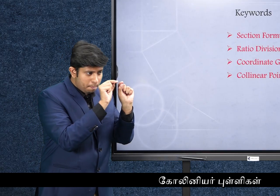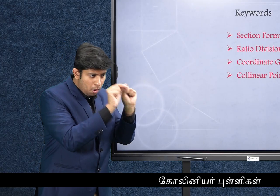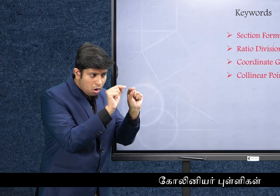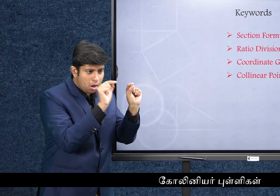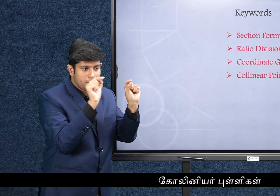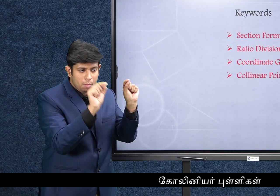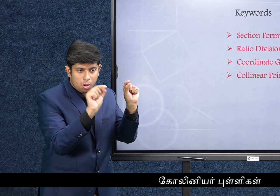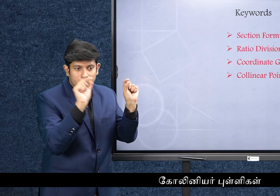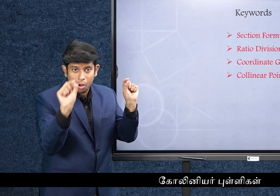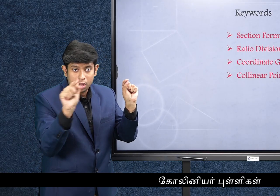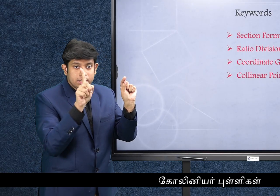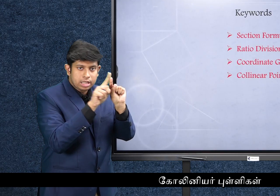கோலினியர் புள்ளிகள்,